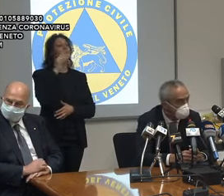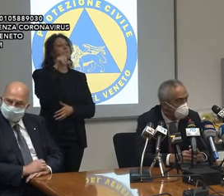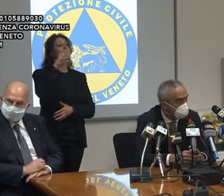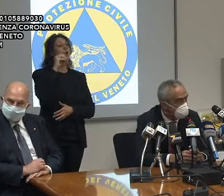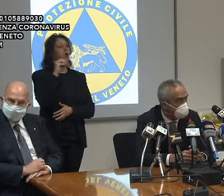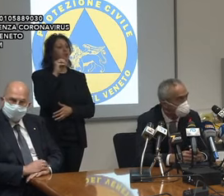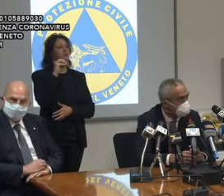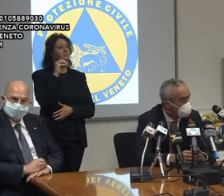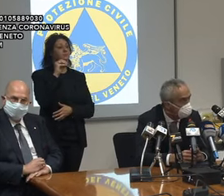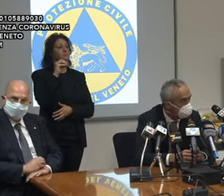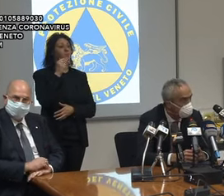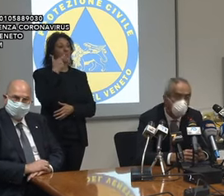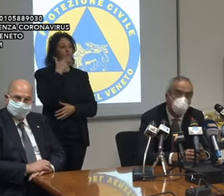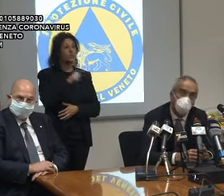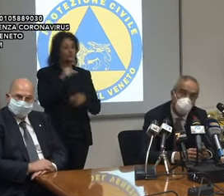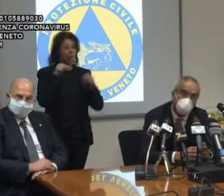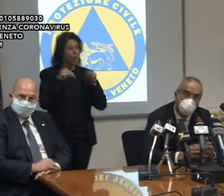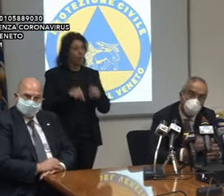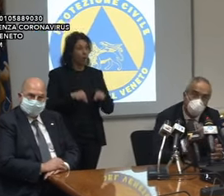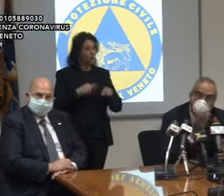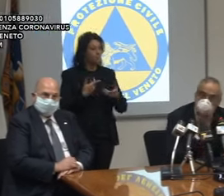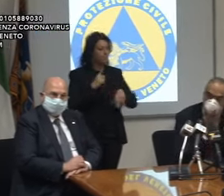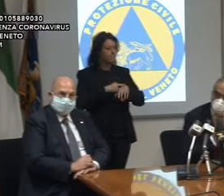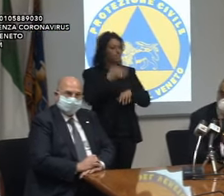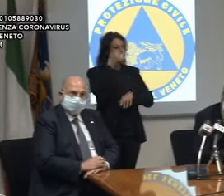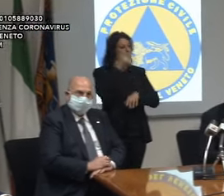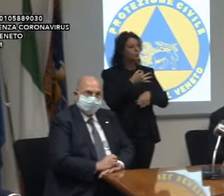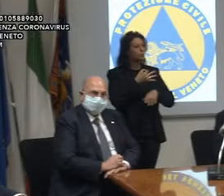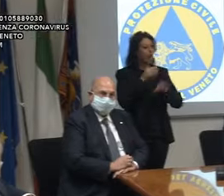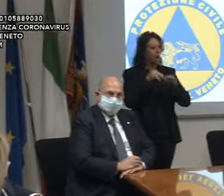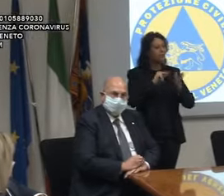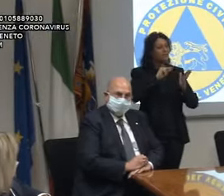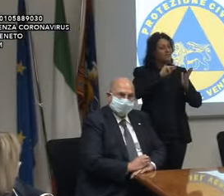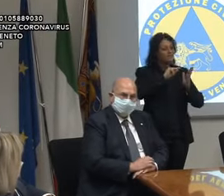essere arrivati oggi alla firma, puntuali,